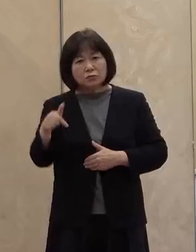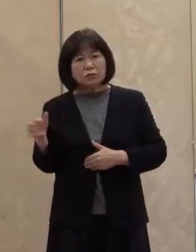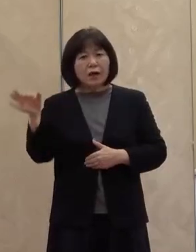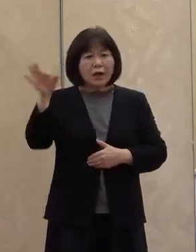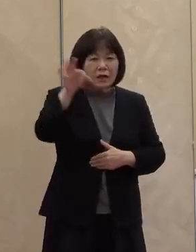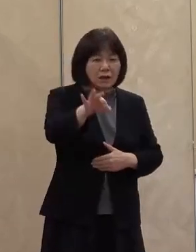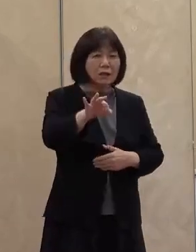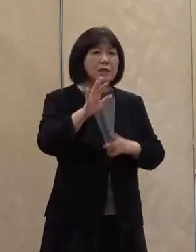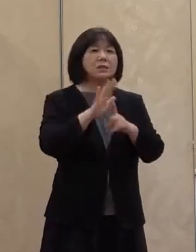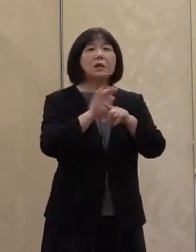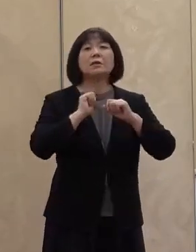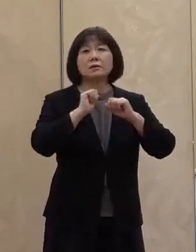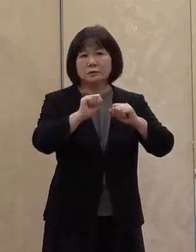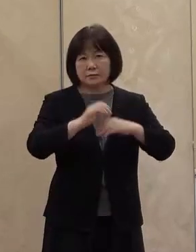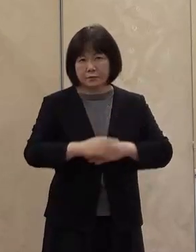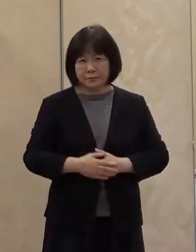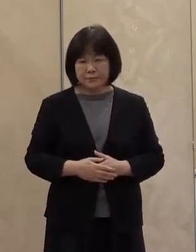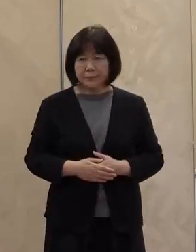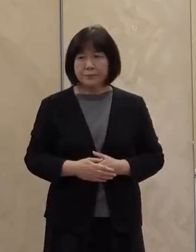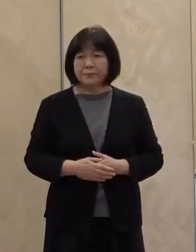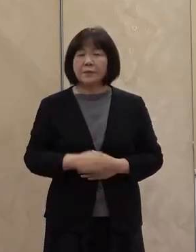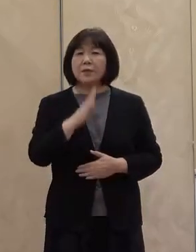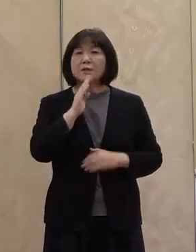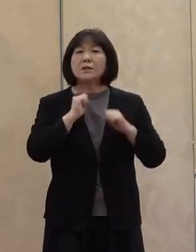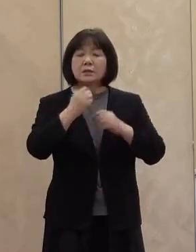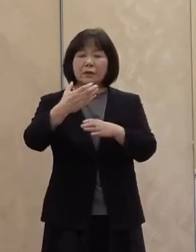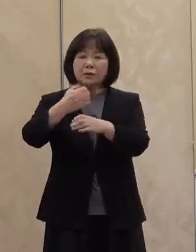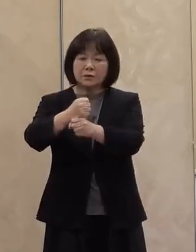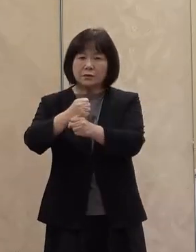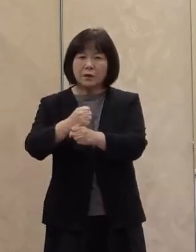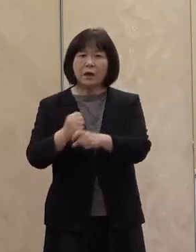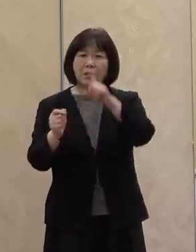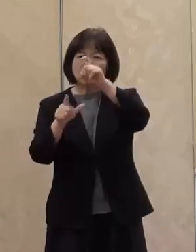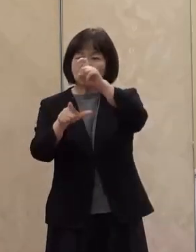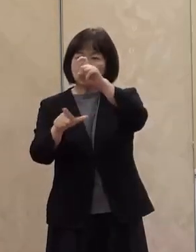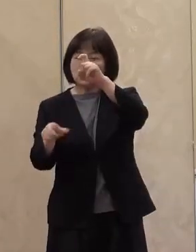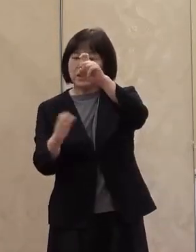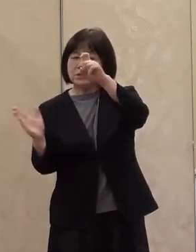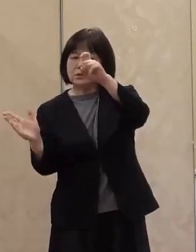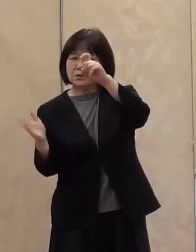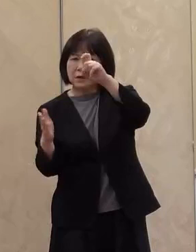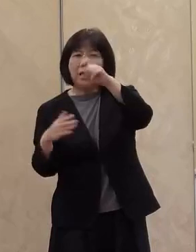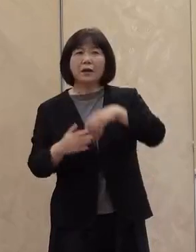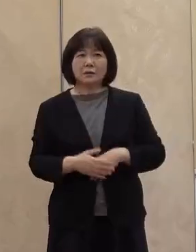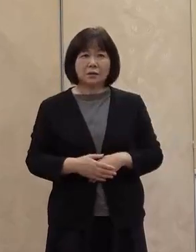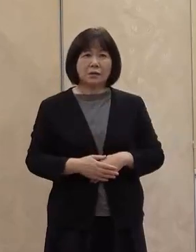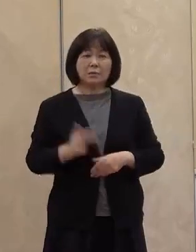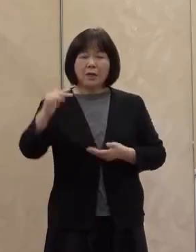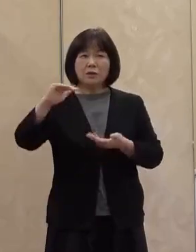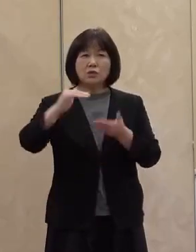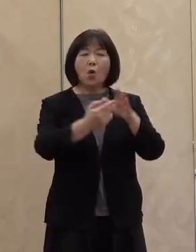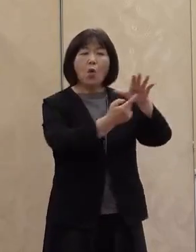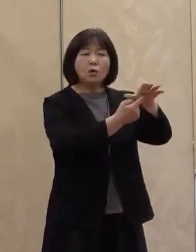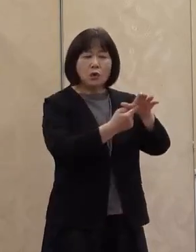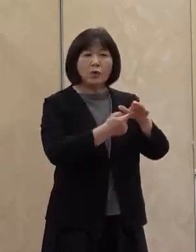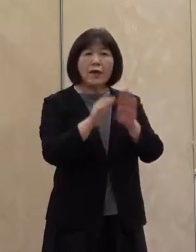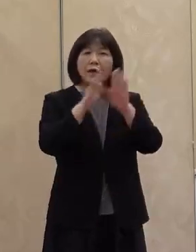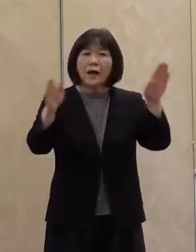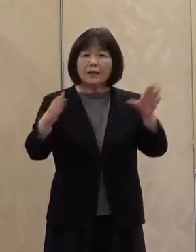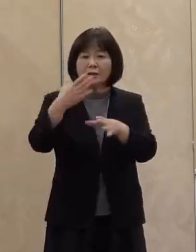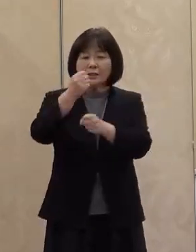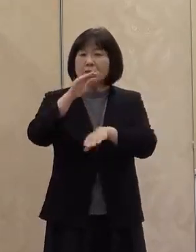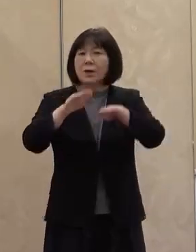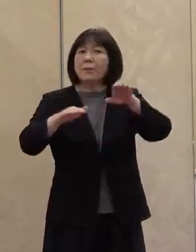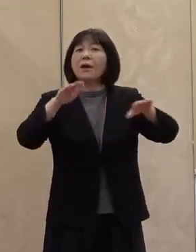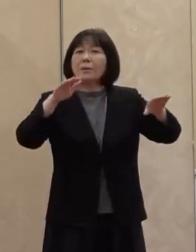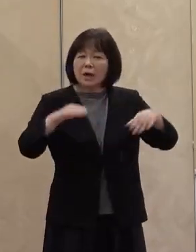援をします。実施期間ですけども10月の上旬から市町村によって開始時期が違いますから、市町村の開始時期に合わせ